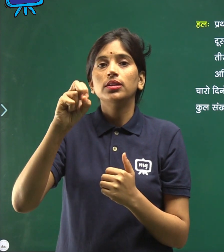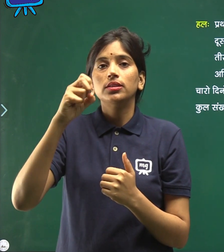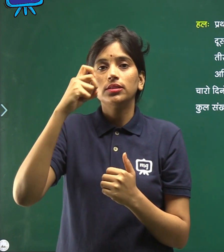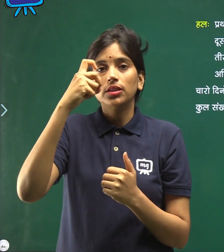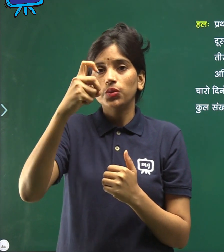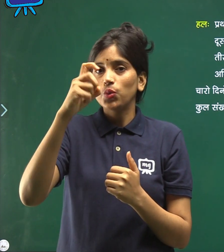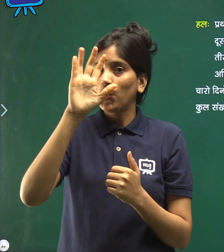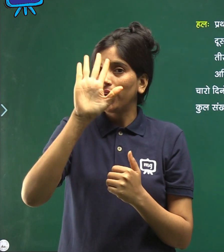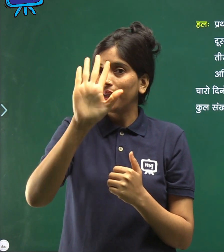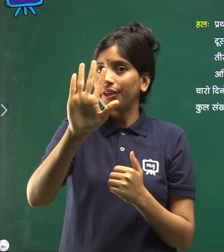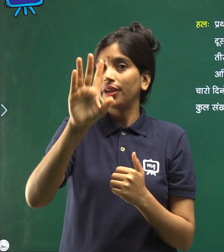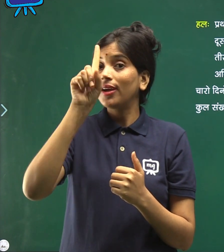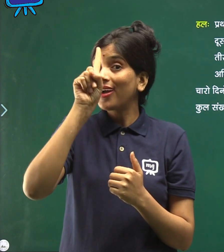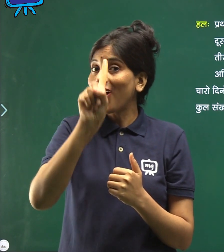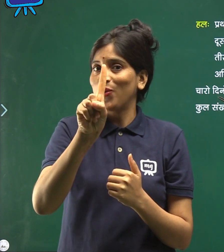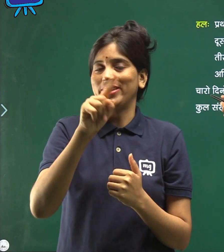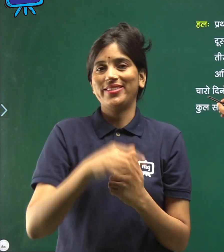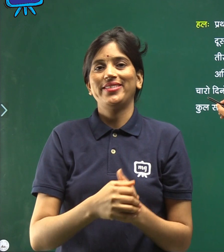2,751।